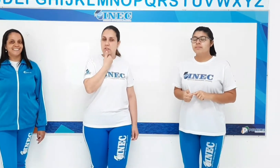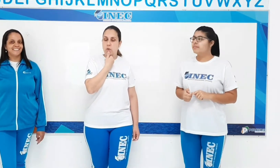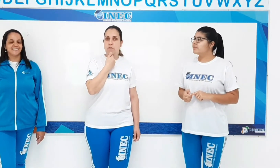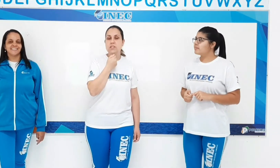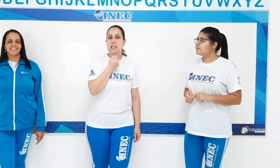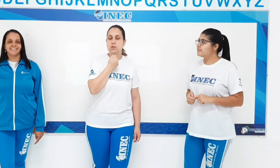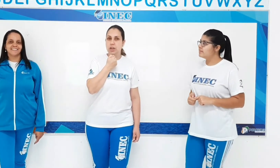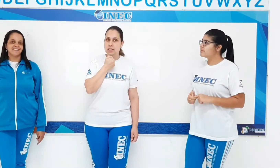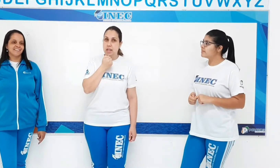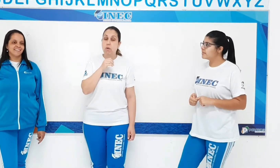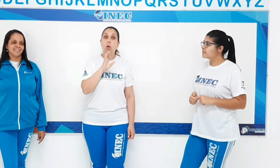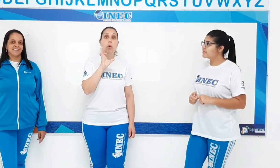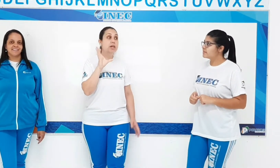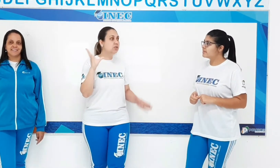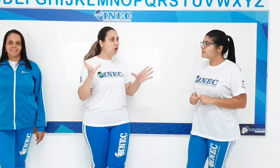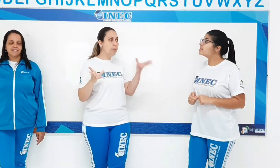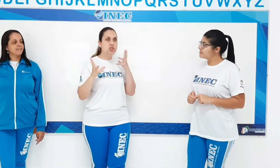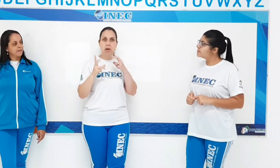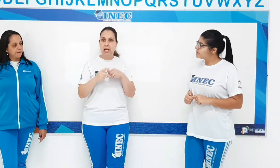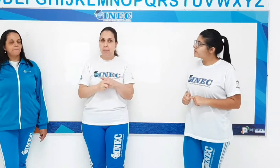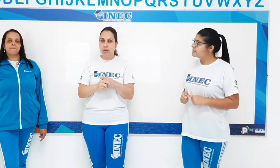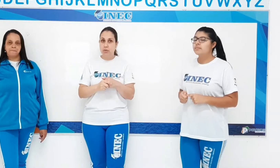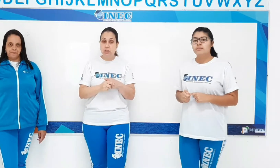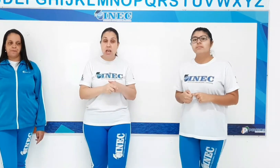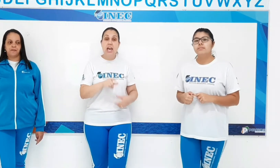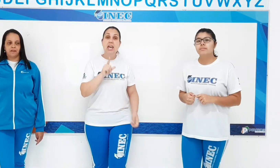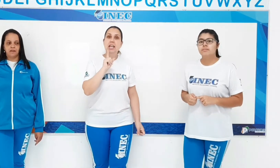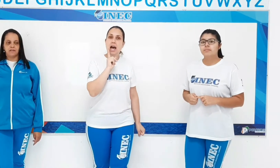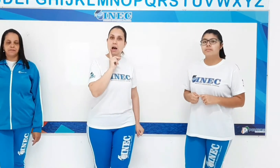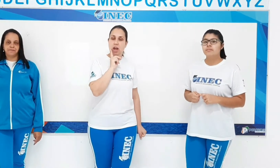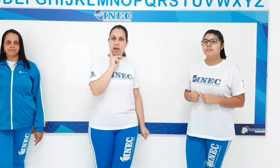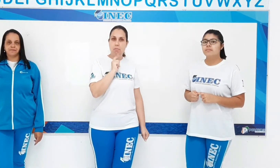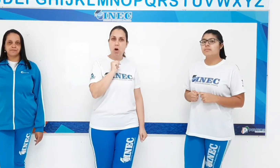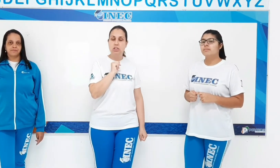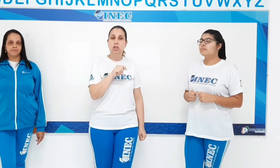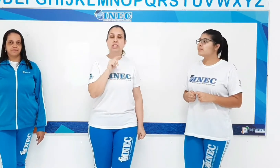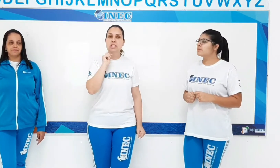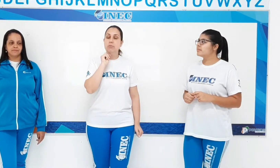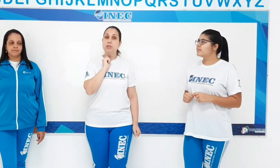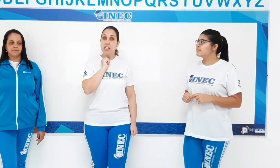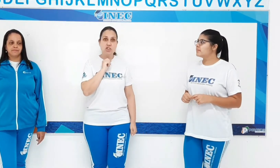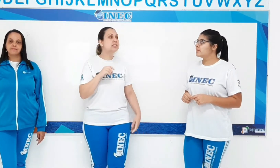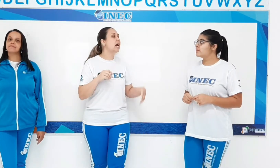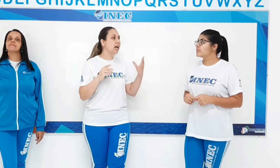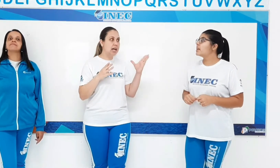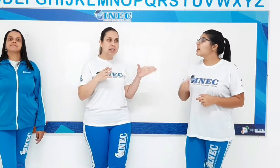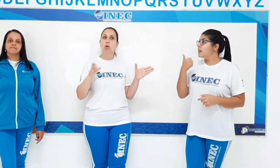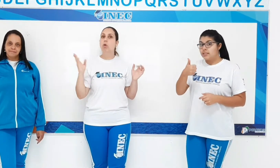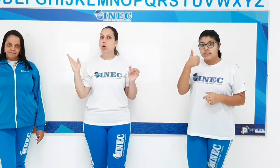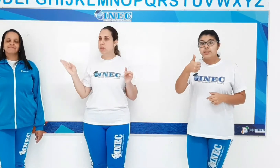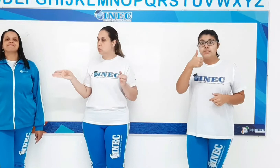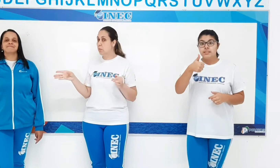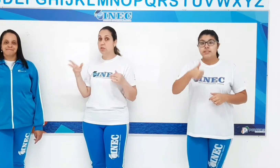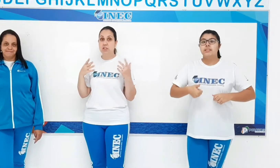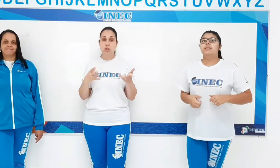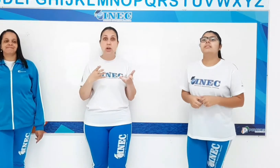Então, nível 1, vocês conheceram algumas formas de pagamentos. E na aula remota, nós iremos registrar cada um